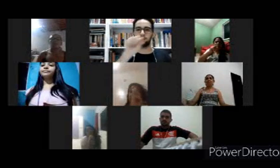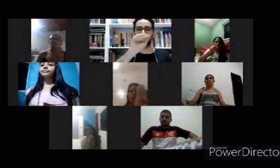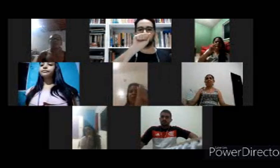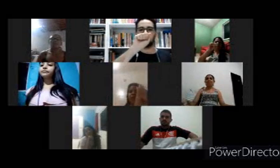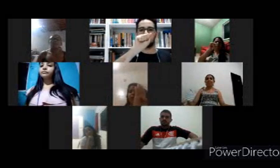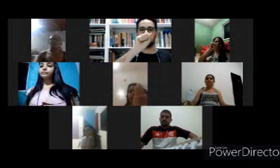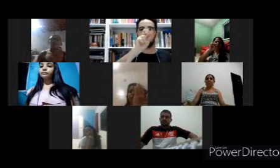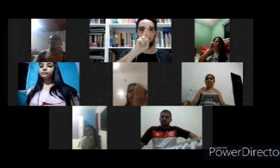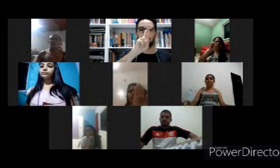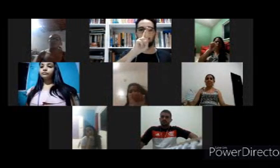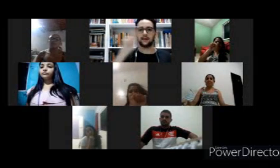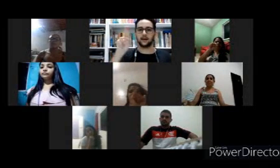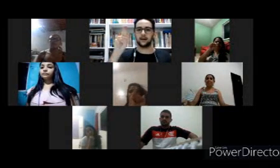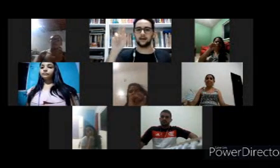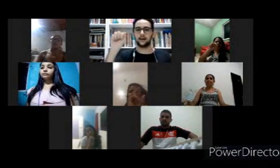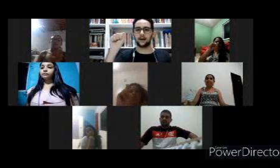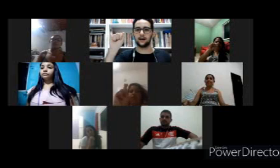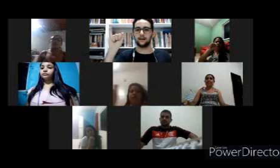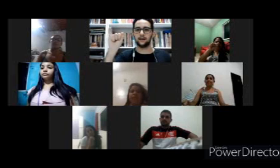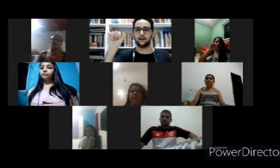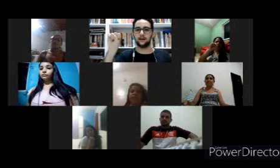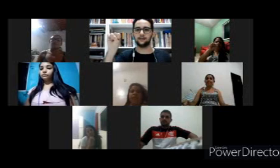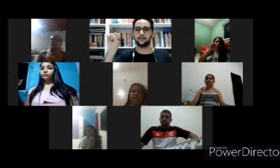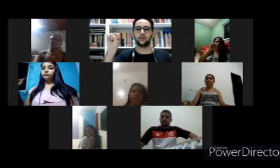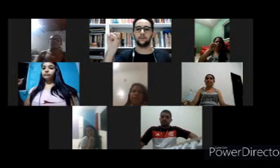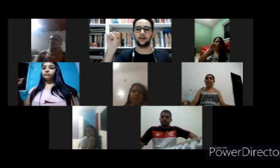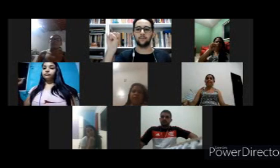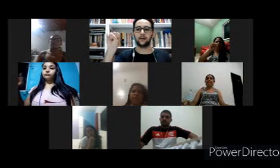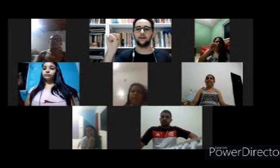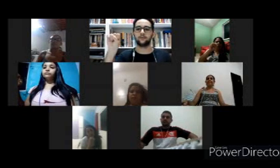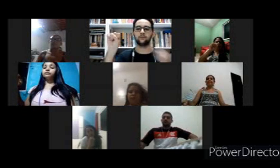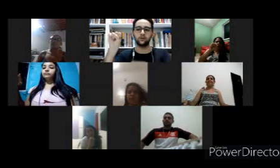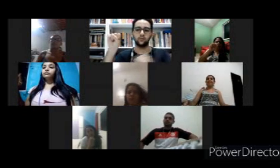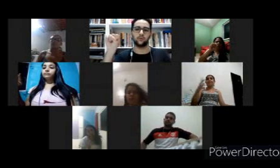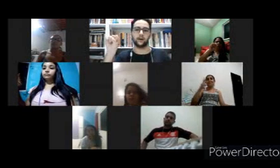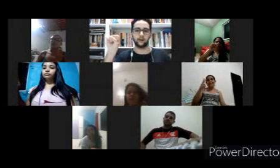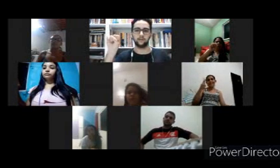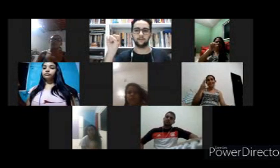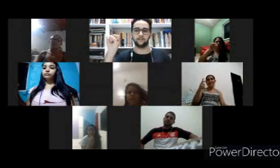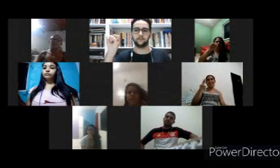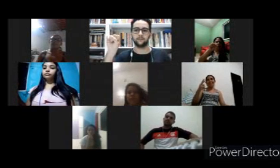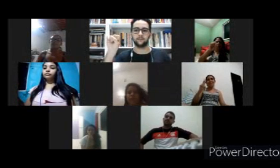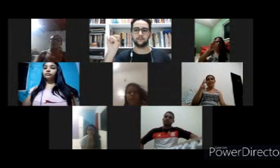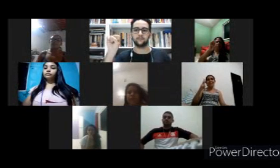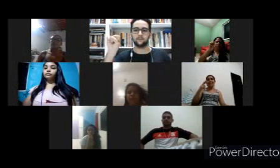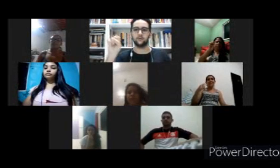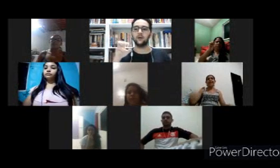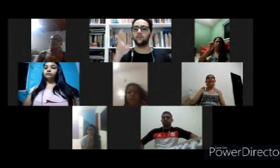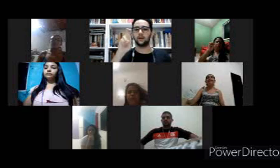pediu, então seria A, R, R, A, I, S. Eu terminei a palavra no segundo R. Viu? Porque não